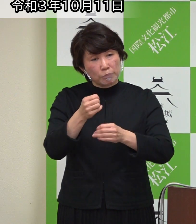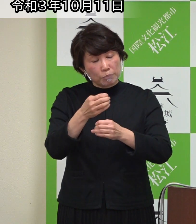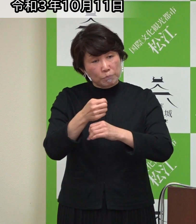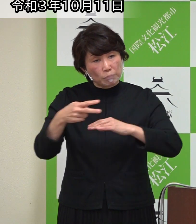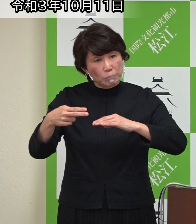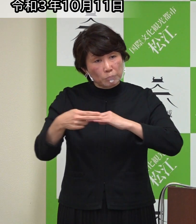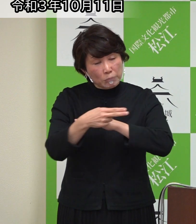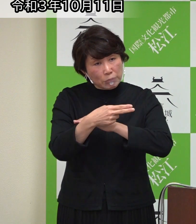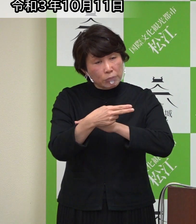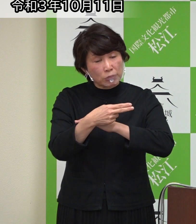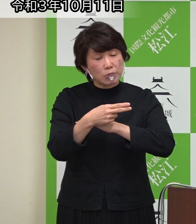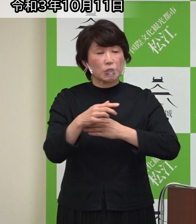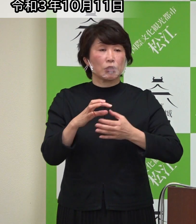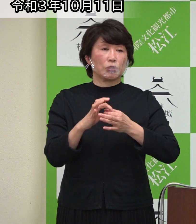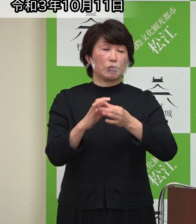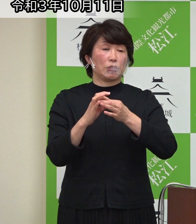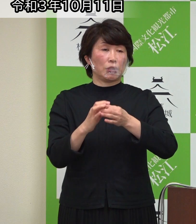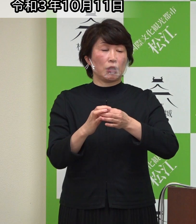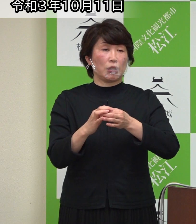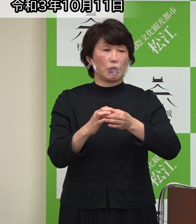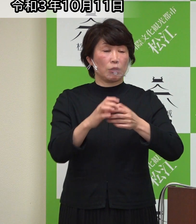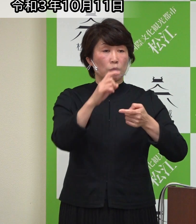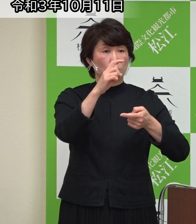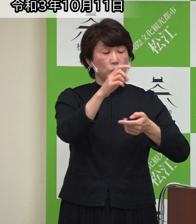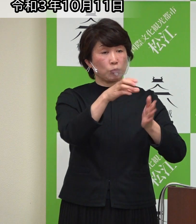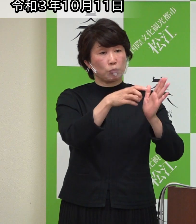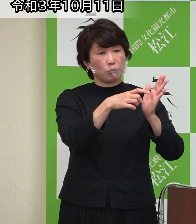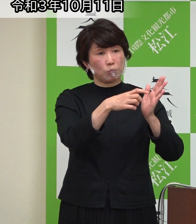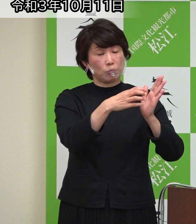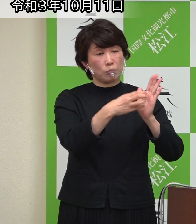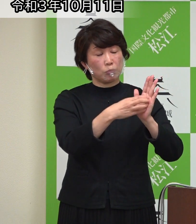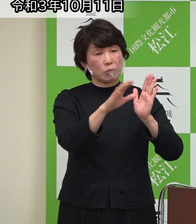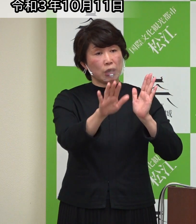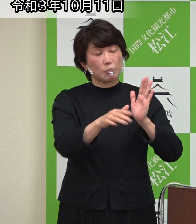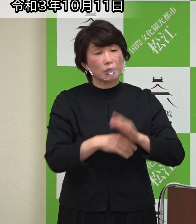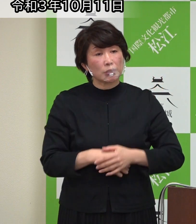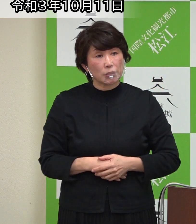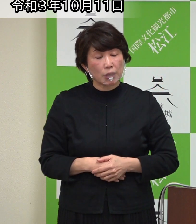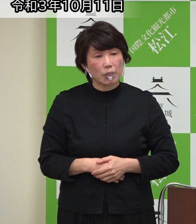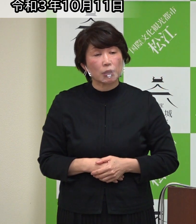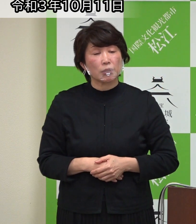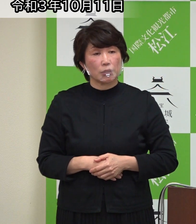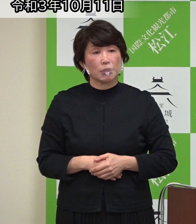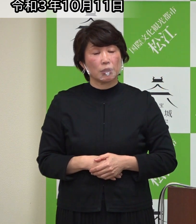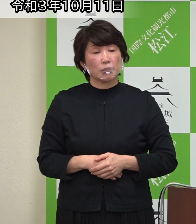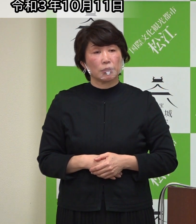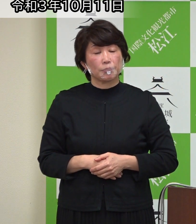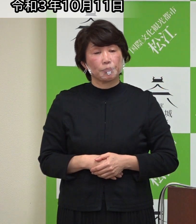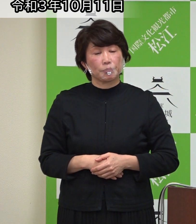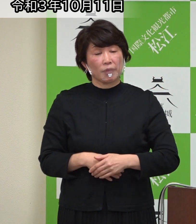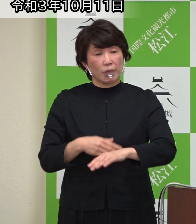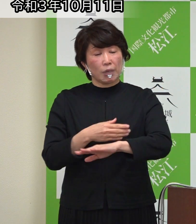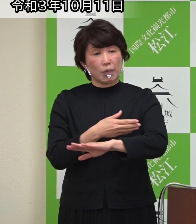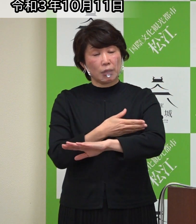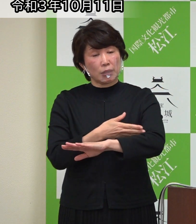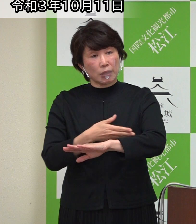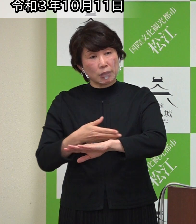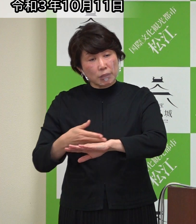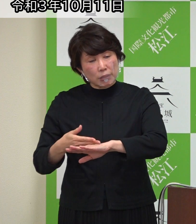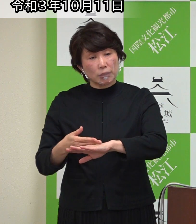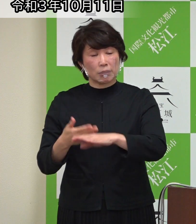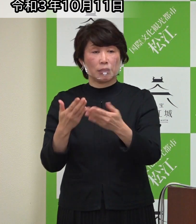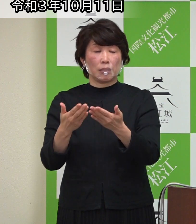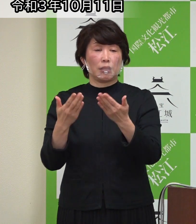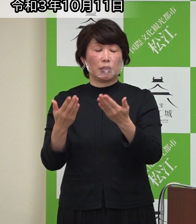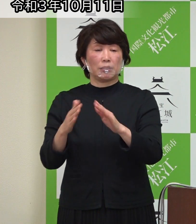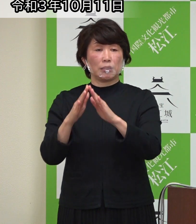、例えばその歴史物の展示であっても展示会をしますとかいうわけではなく、っていう告知の仕方では